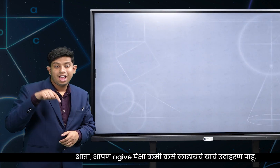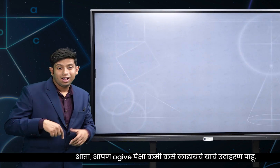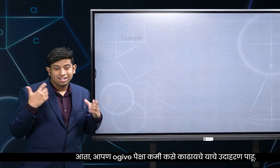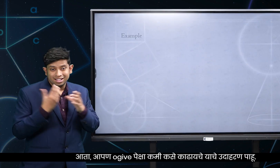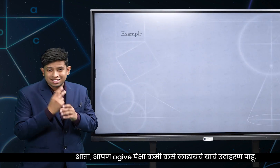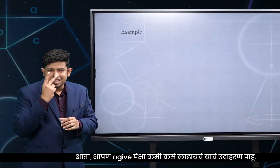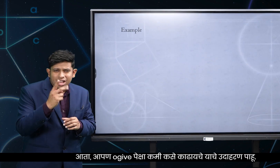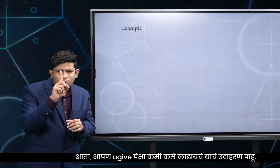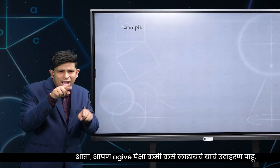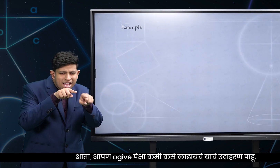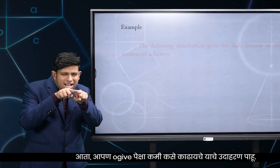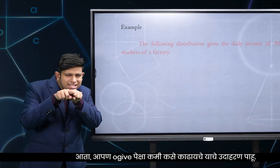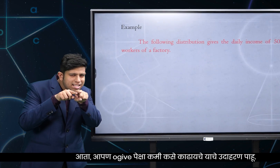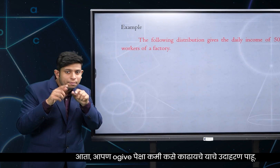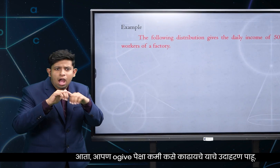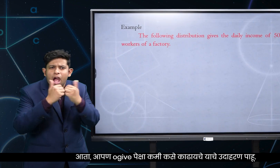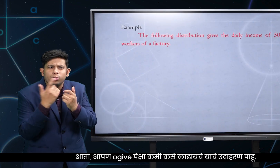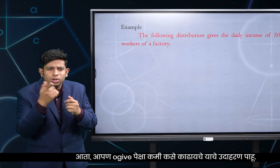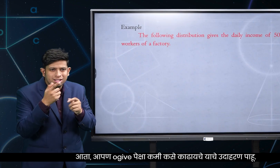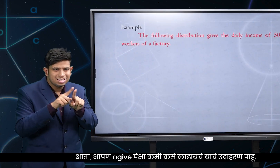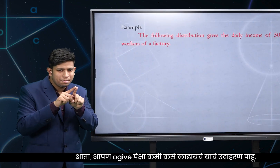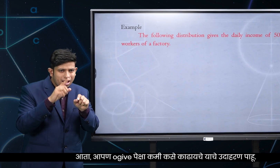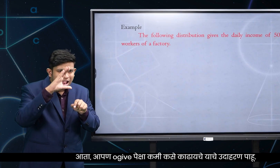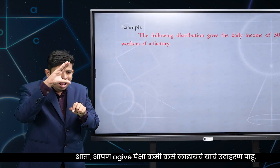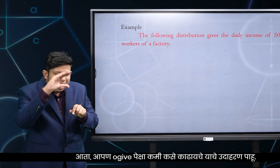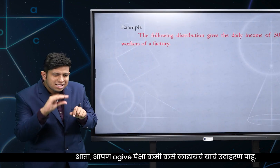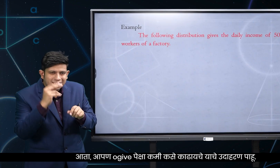आता आपण ऑगिव्हपेक्षा कमी कसे काढायचे याचे उदाहरण पाहू.